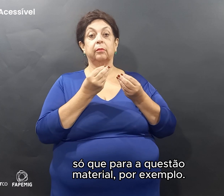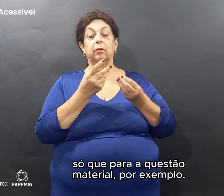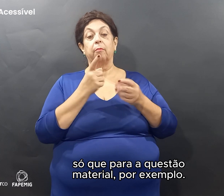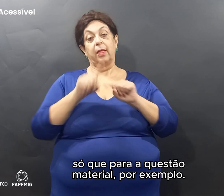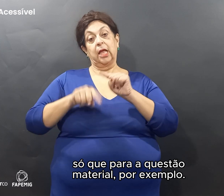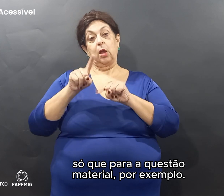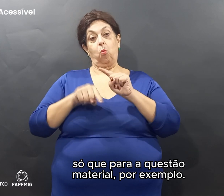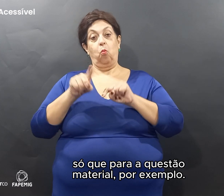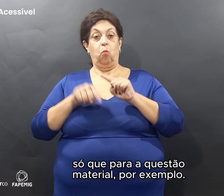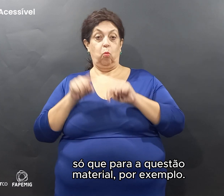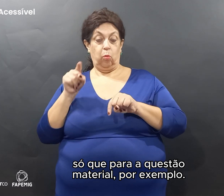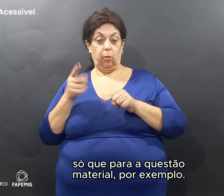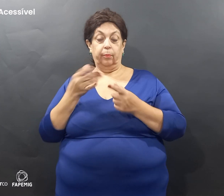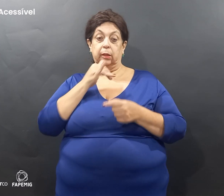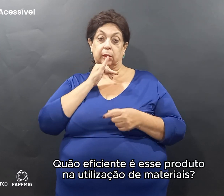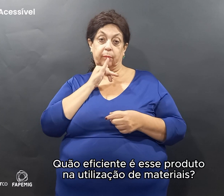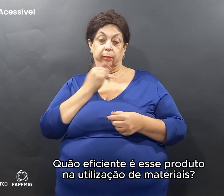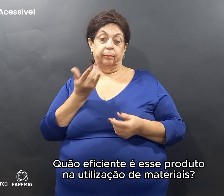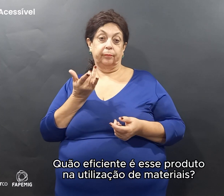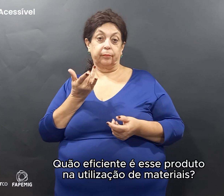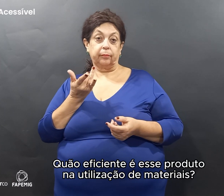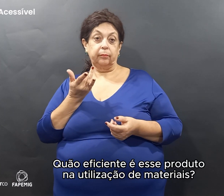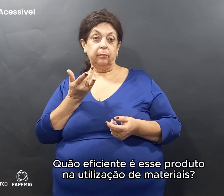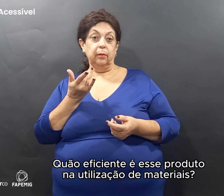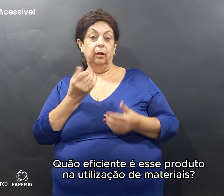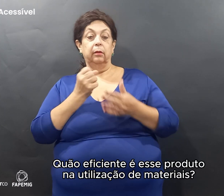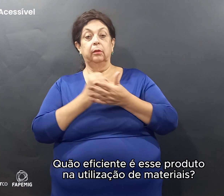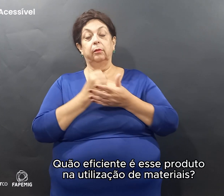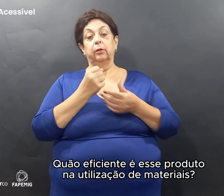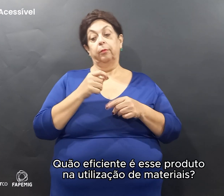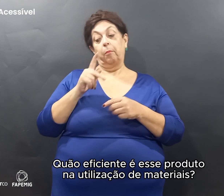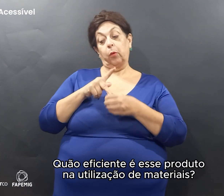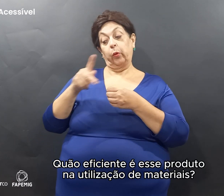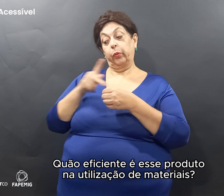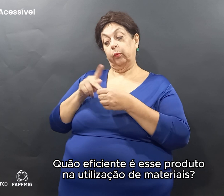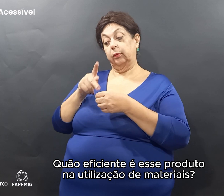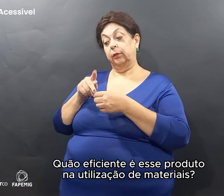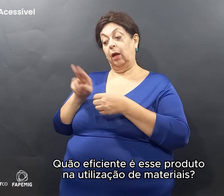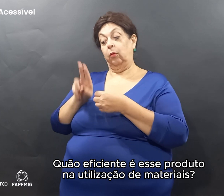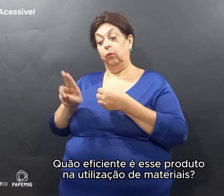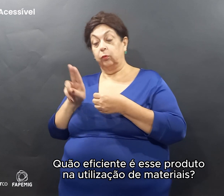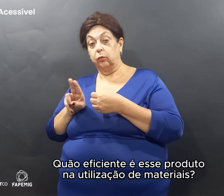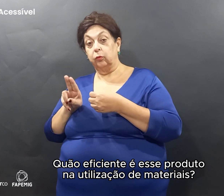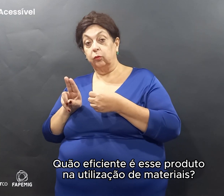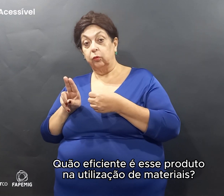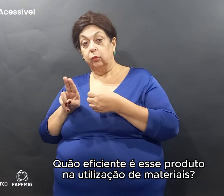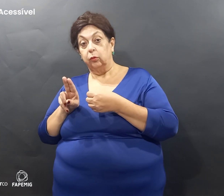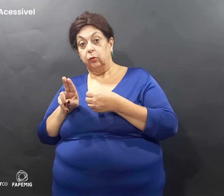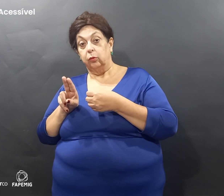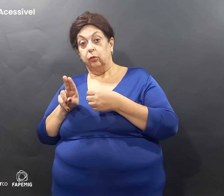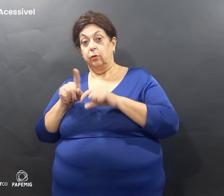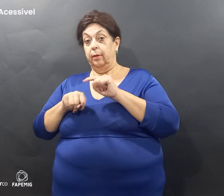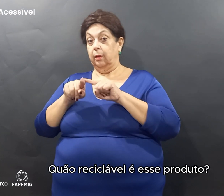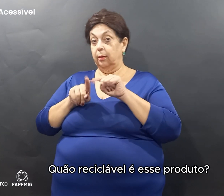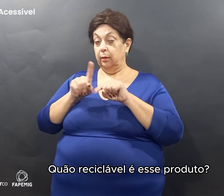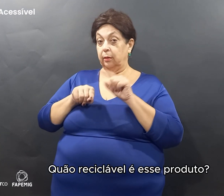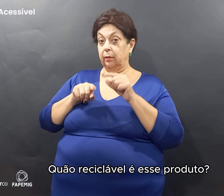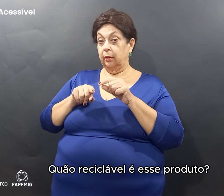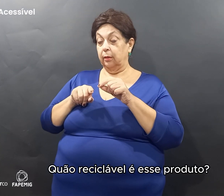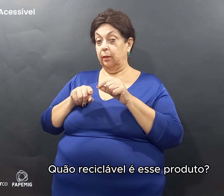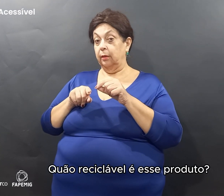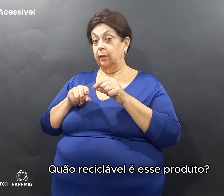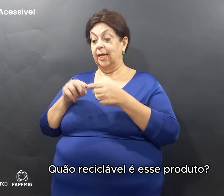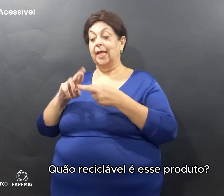questão material. Por exemplo, quão eficiente é esse produto na utilização de materiais?